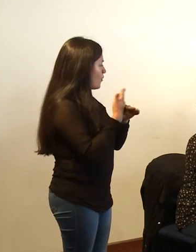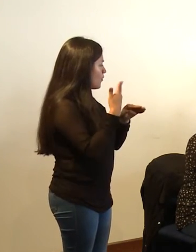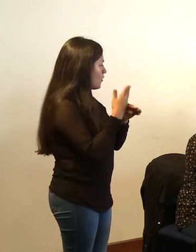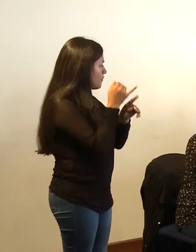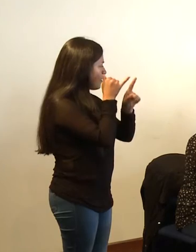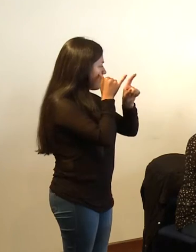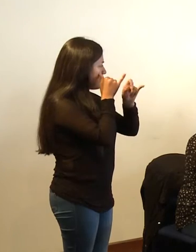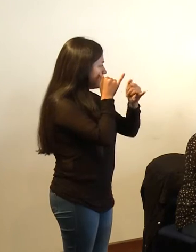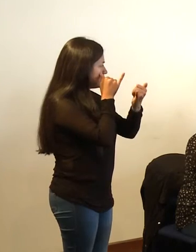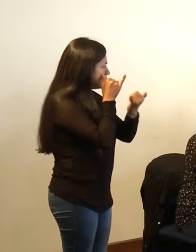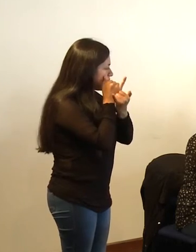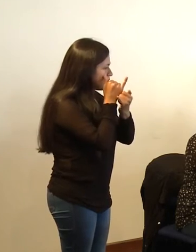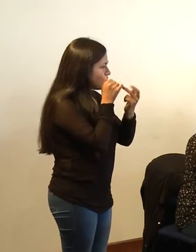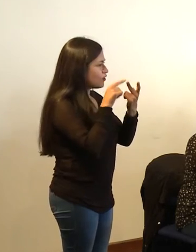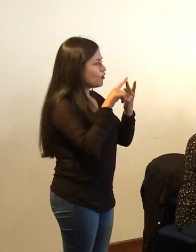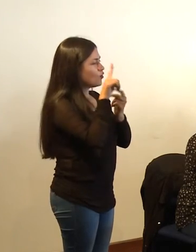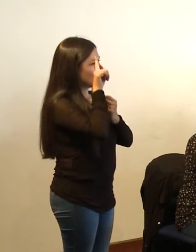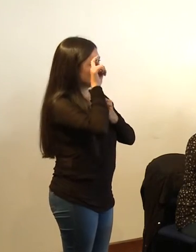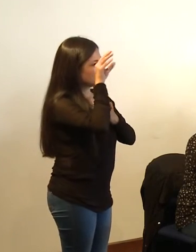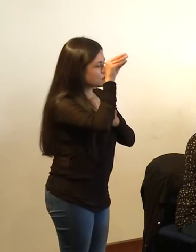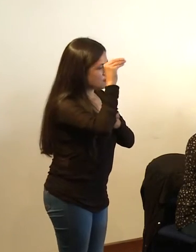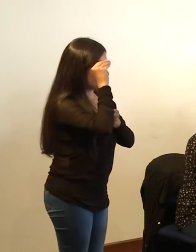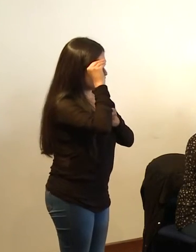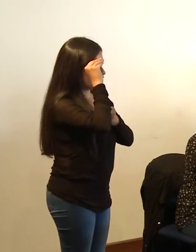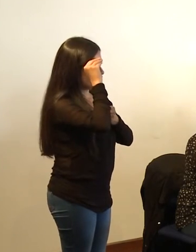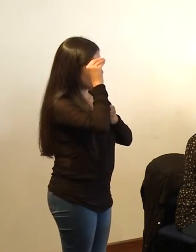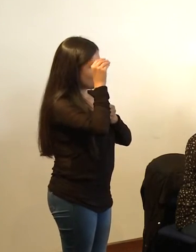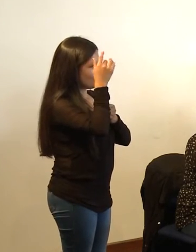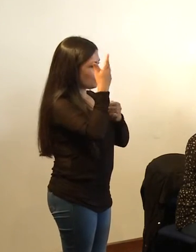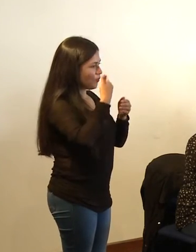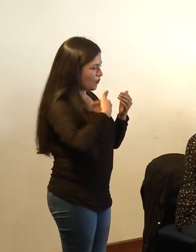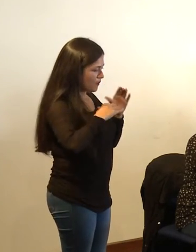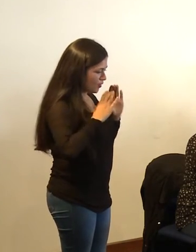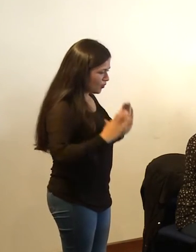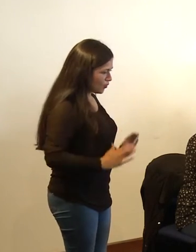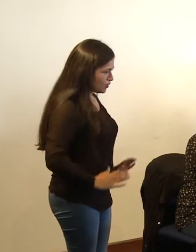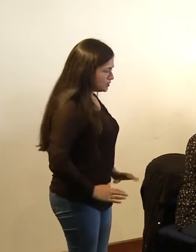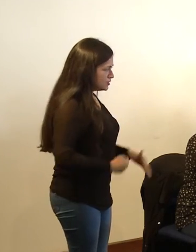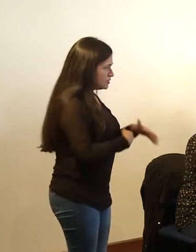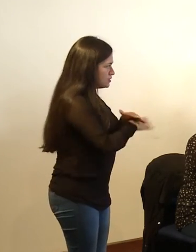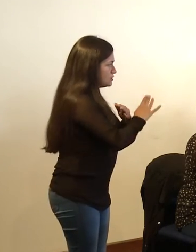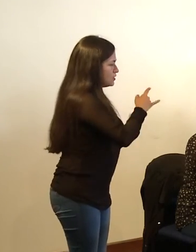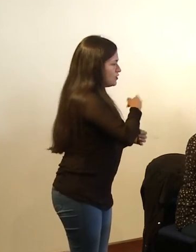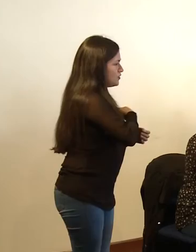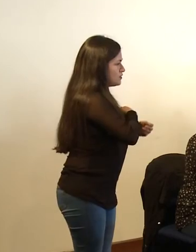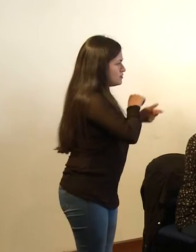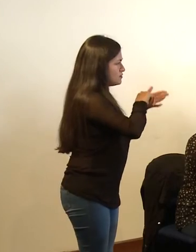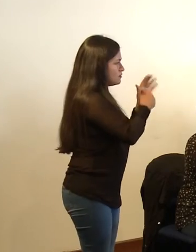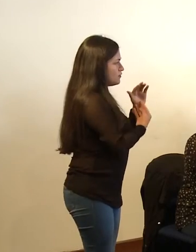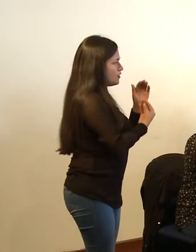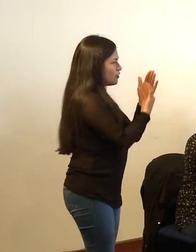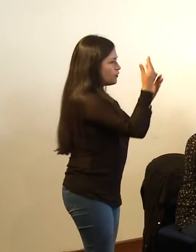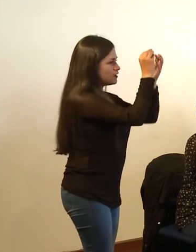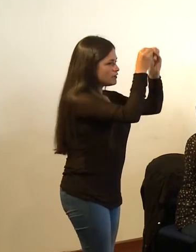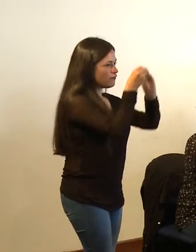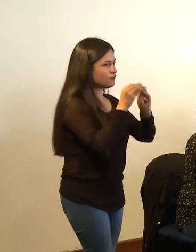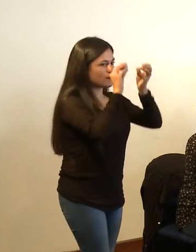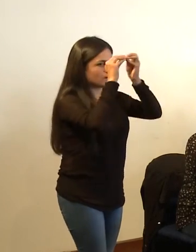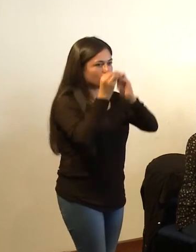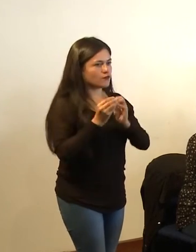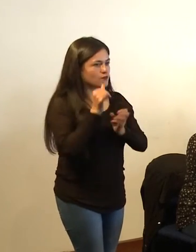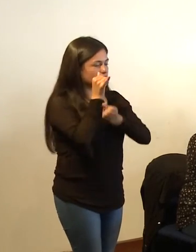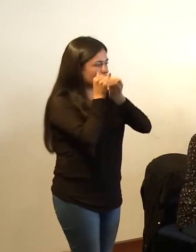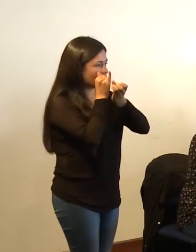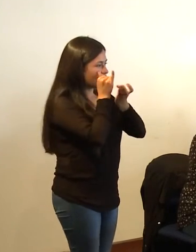epistémica, ¿cierto? Una pelea que pasa por nuestros cuerpos y que nos plantea distintas pedagogías, dice Pili. Y ahí es donde